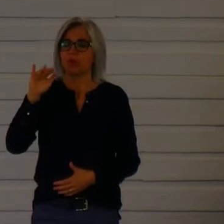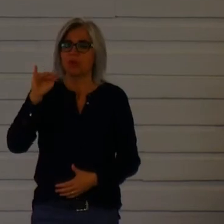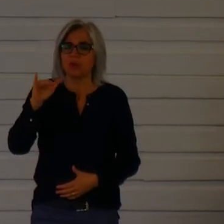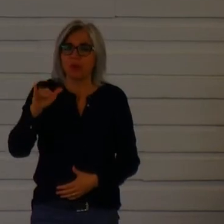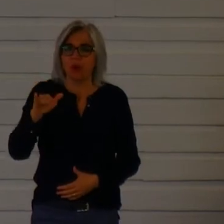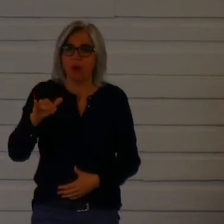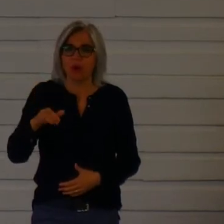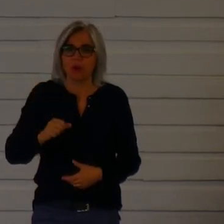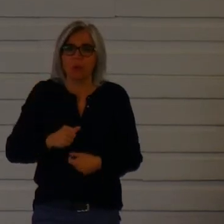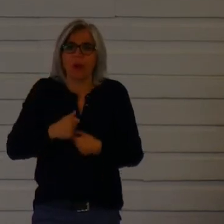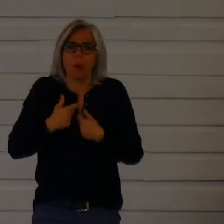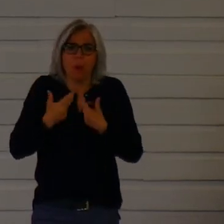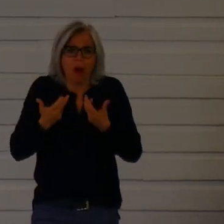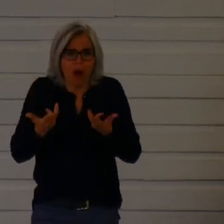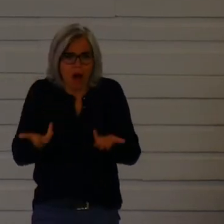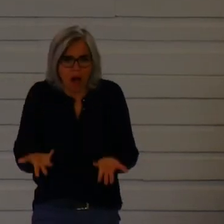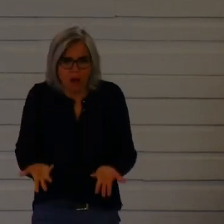Quanti sono ansiosi?